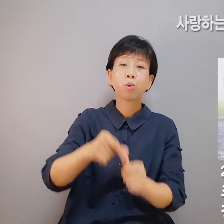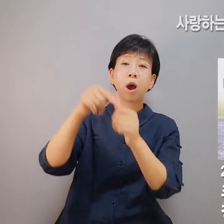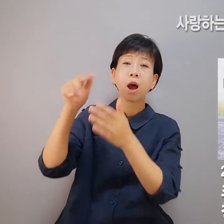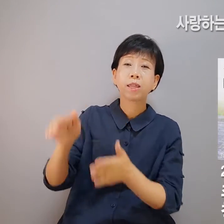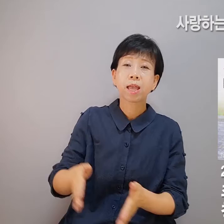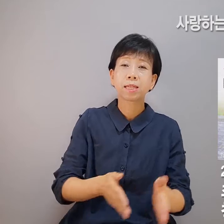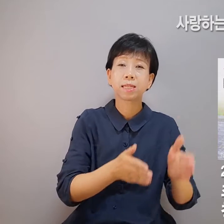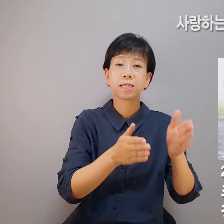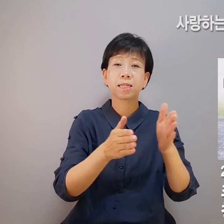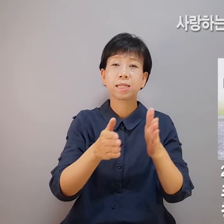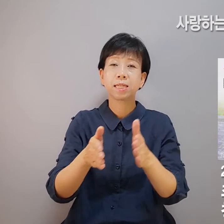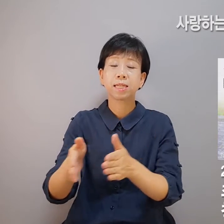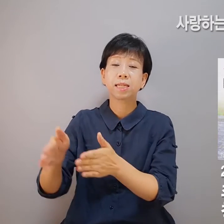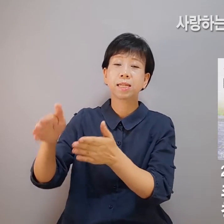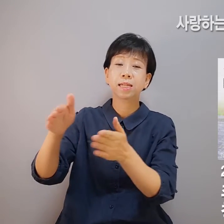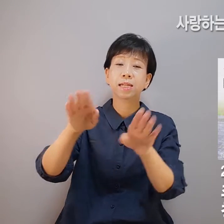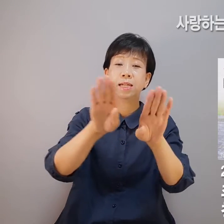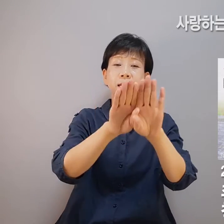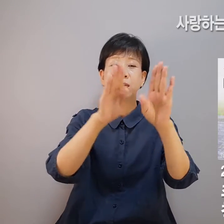구원의 길